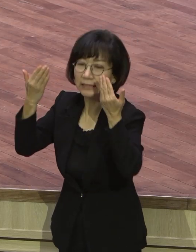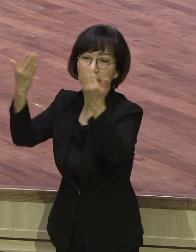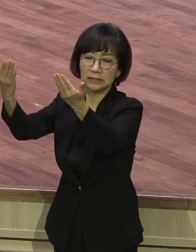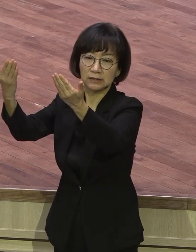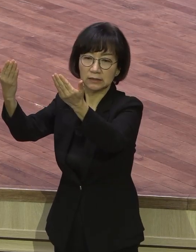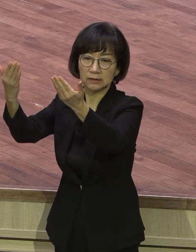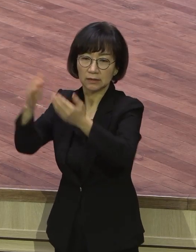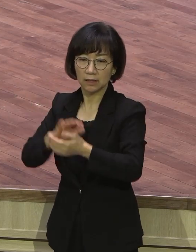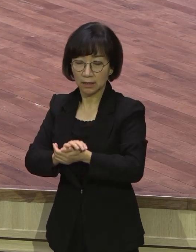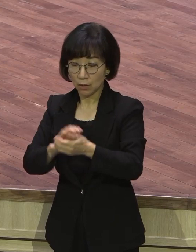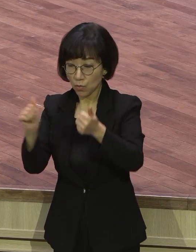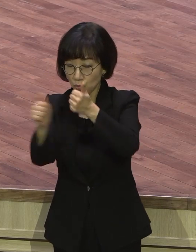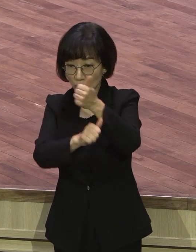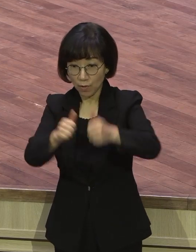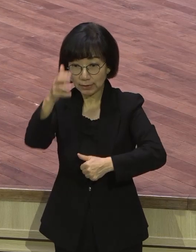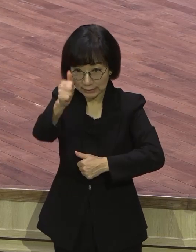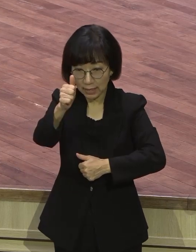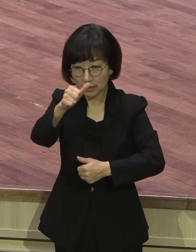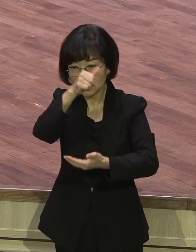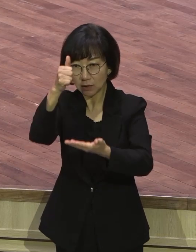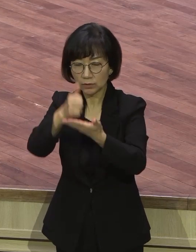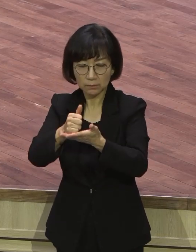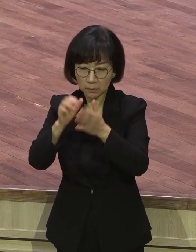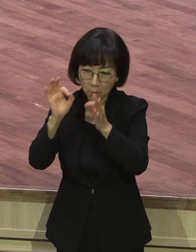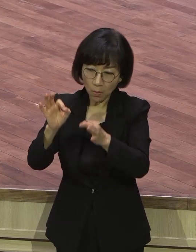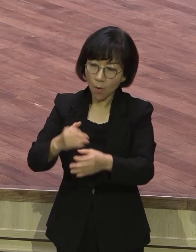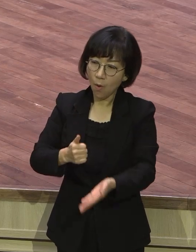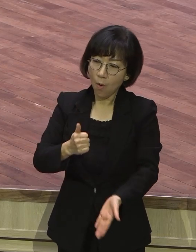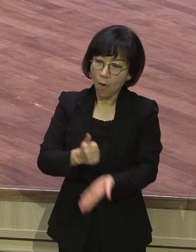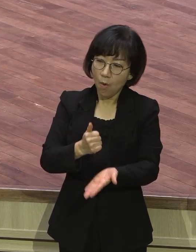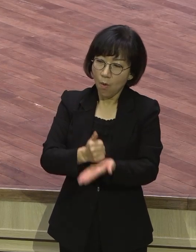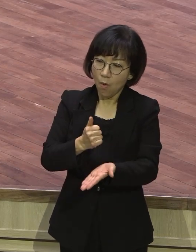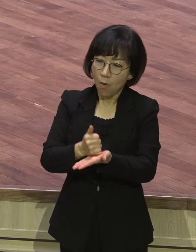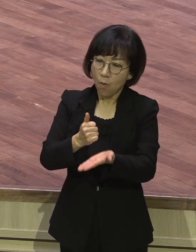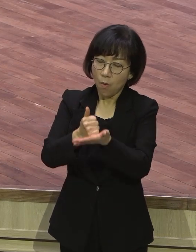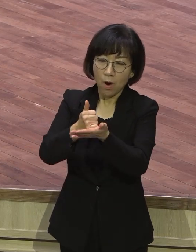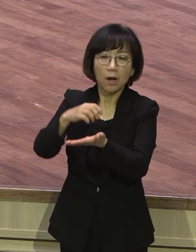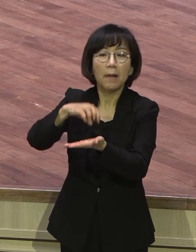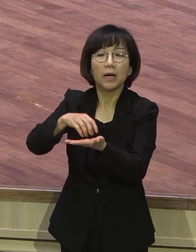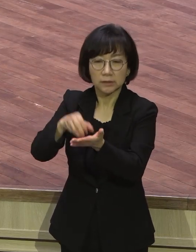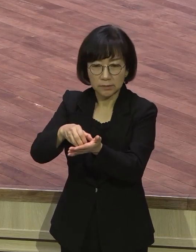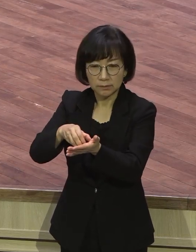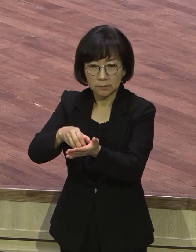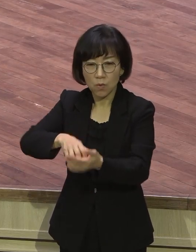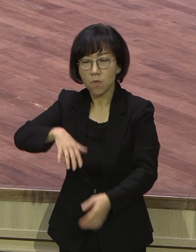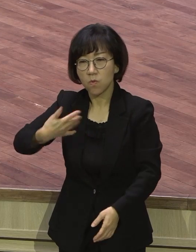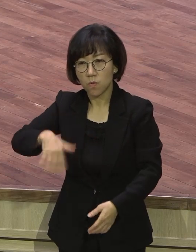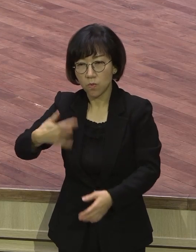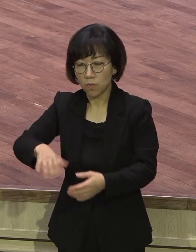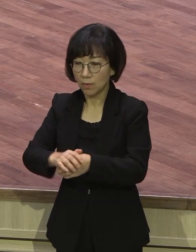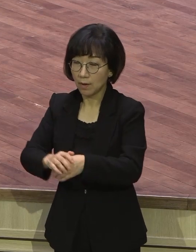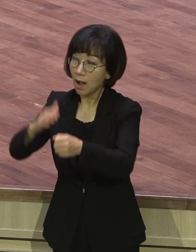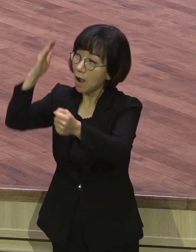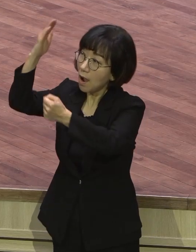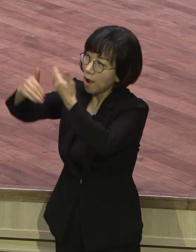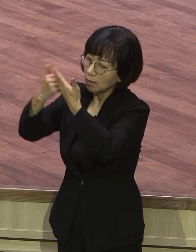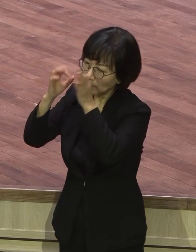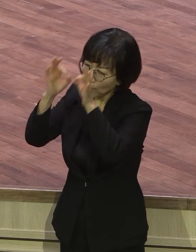장노님이 칭찬할 정도니까 하나님이 보시고 하나님이 보시고